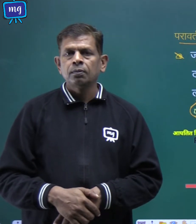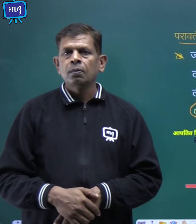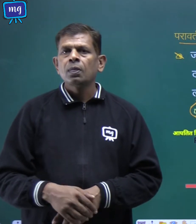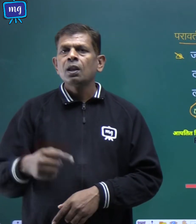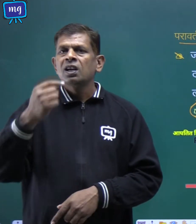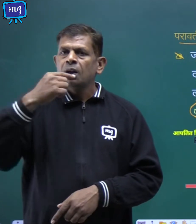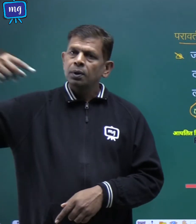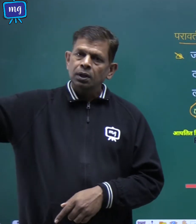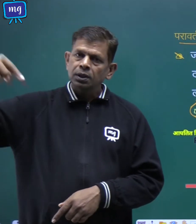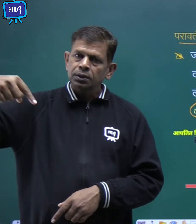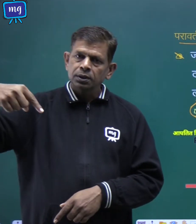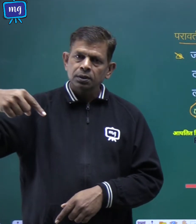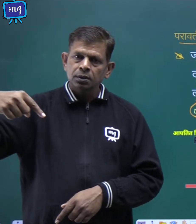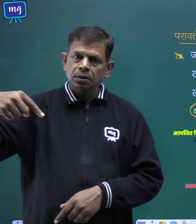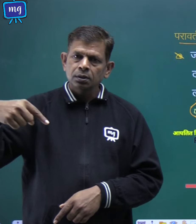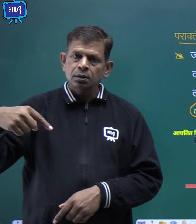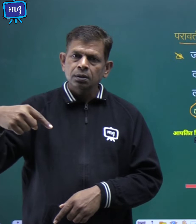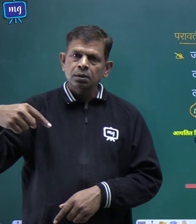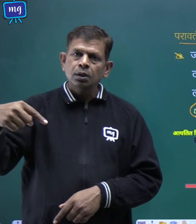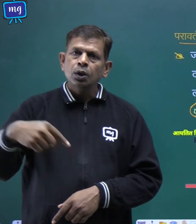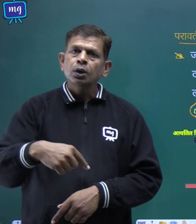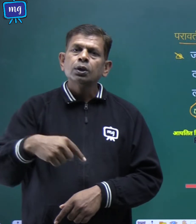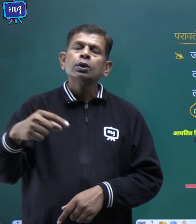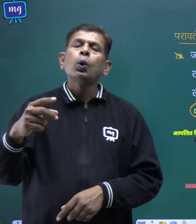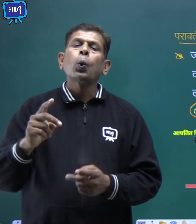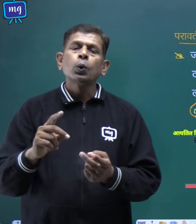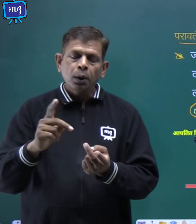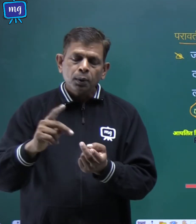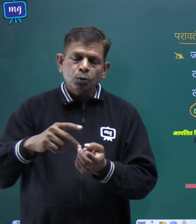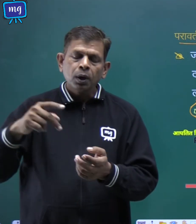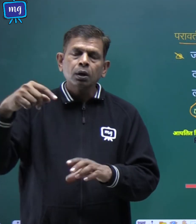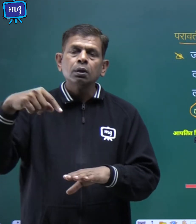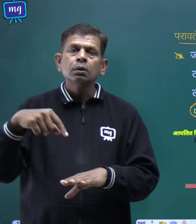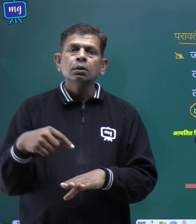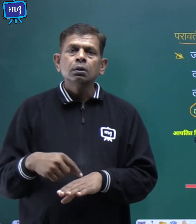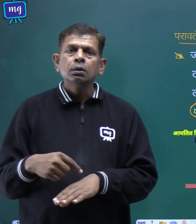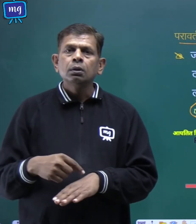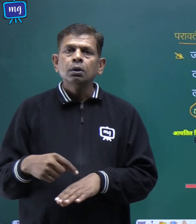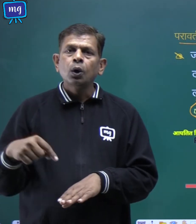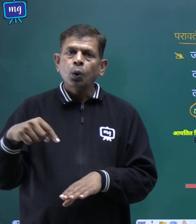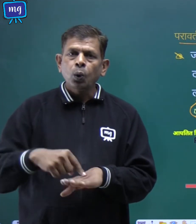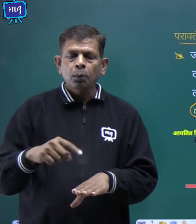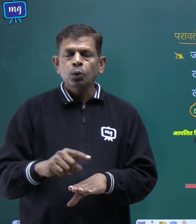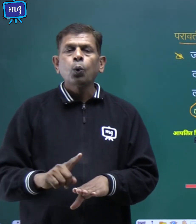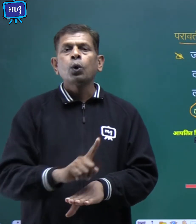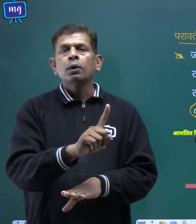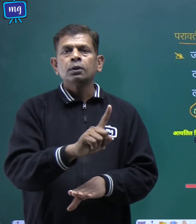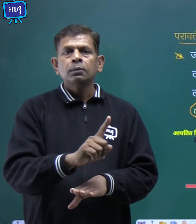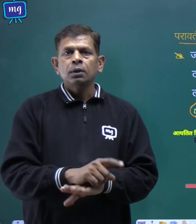प्रकाश की किरण का किसी बिंदु पर टकराकर वापस उसी माध्यम